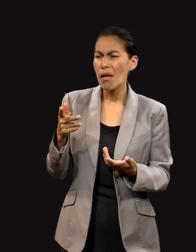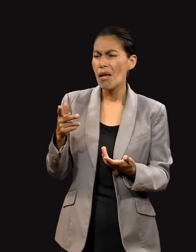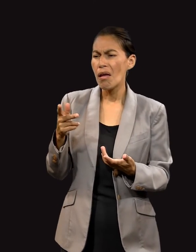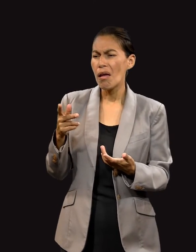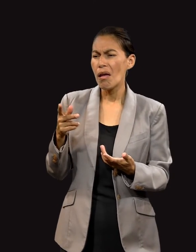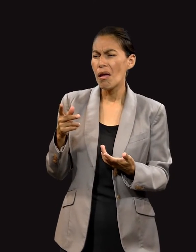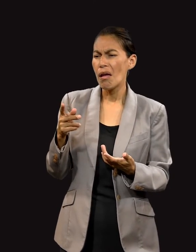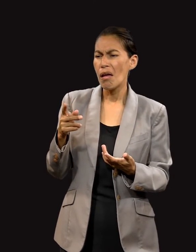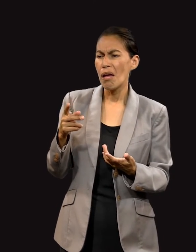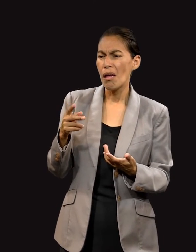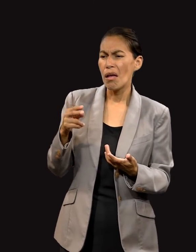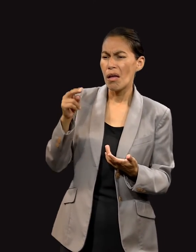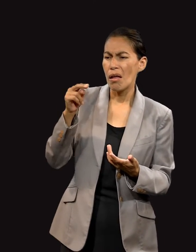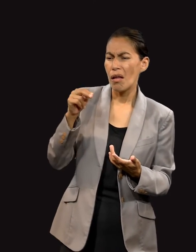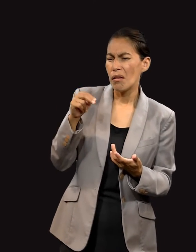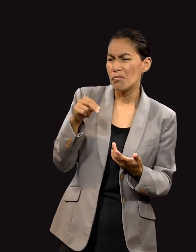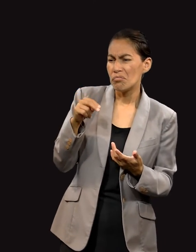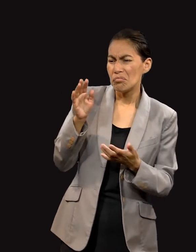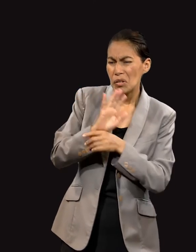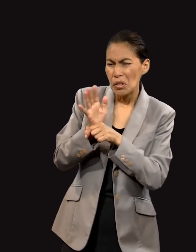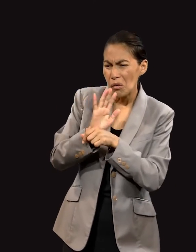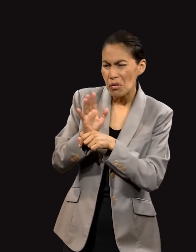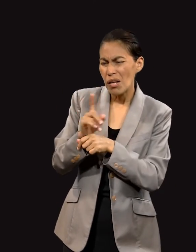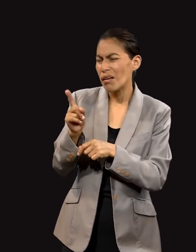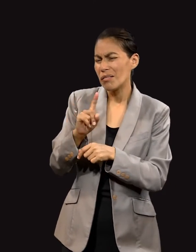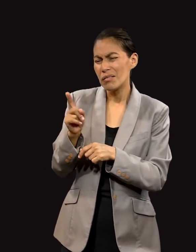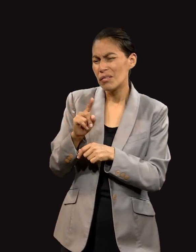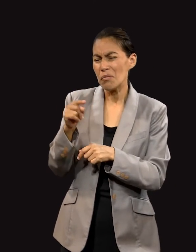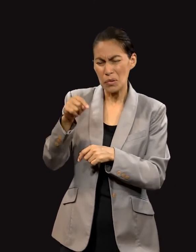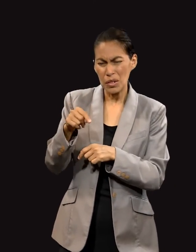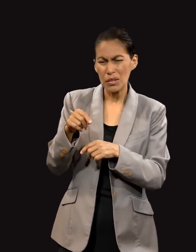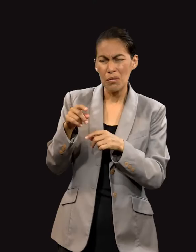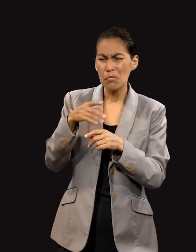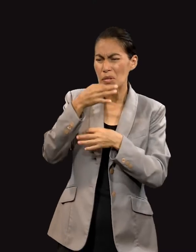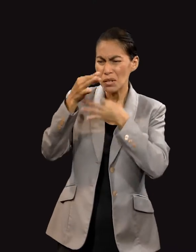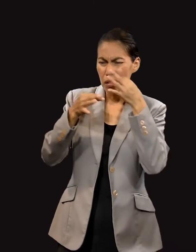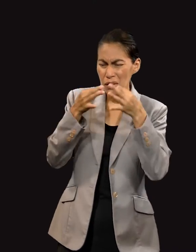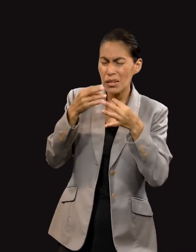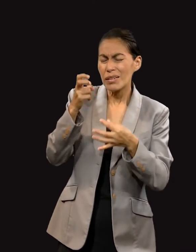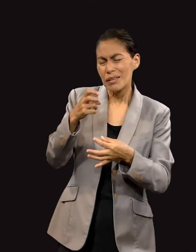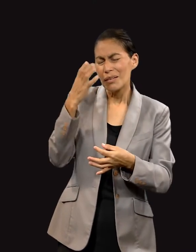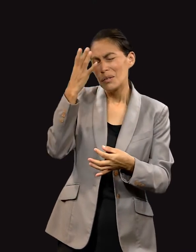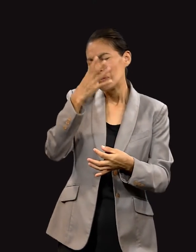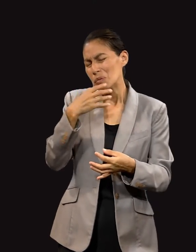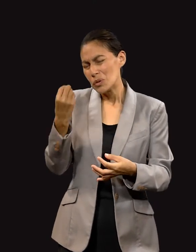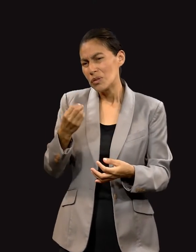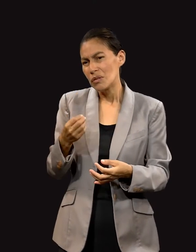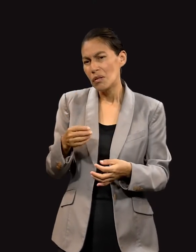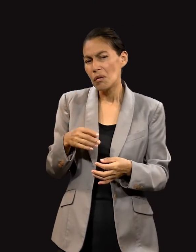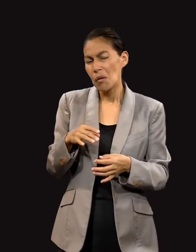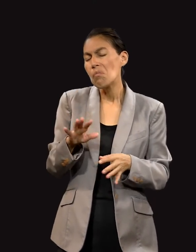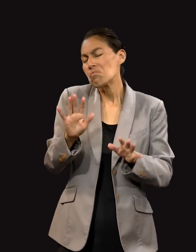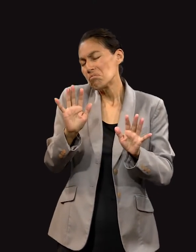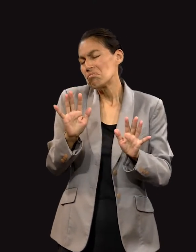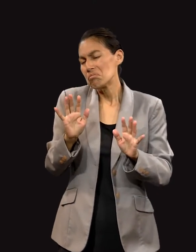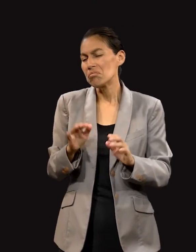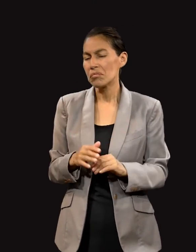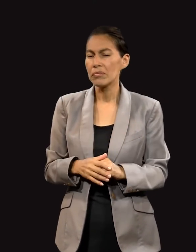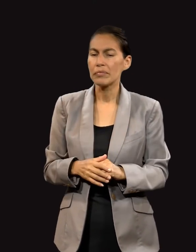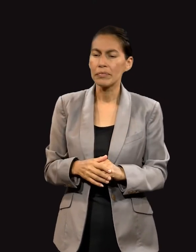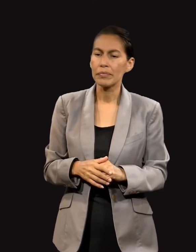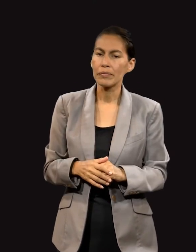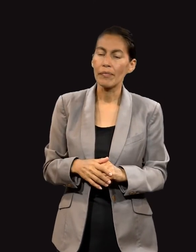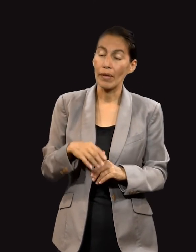novelas o películas, pero me gusta escuchar estas predicaciones. Son hermosas. Y dijo, bueno, pues